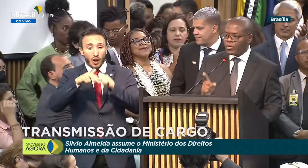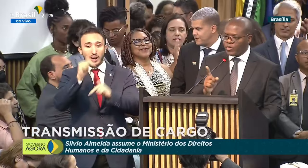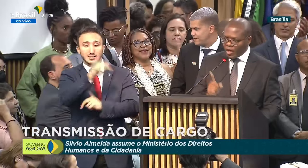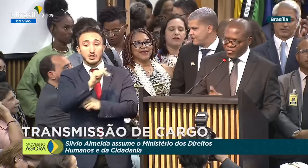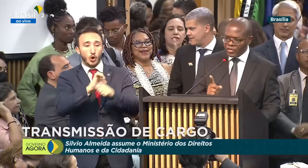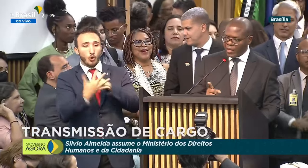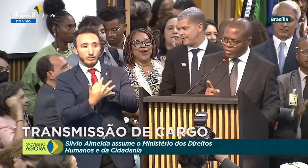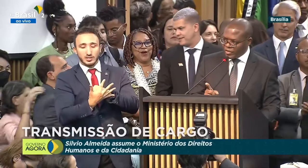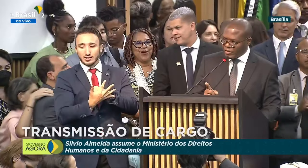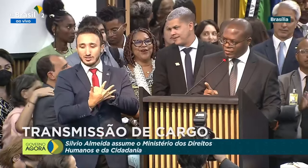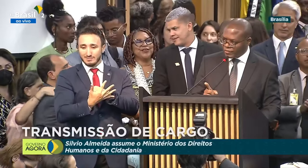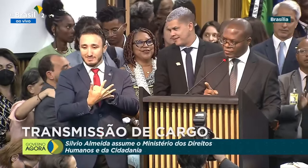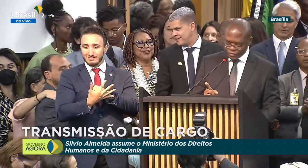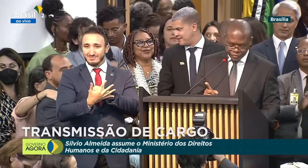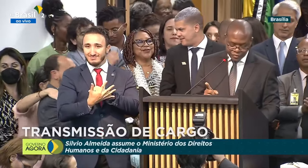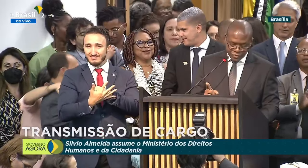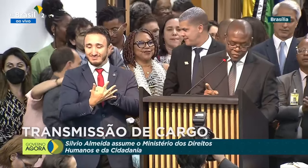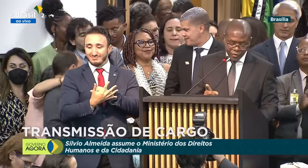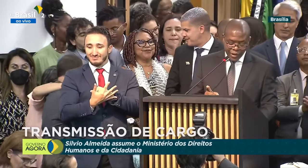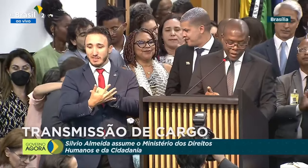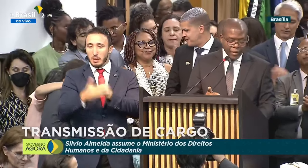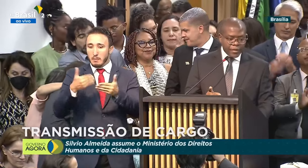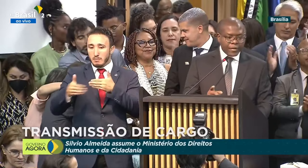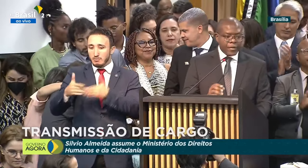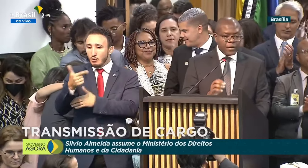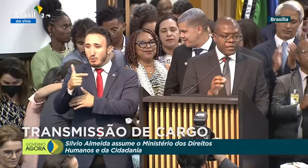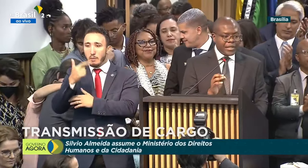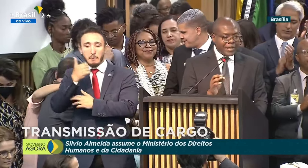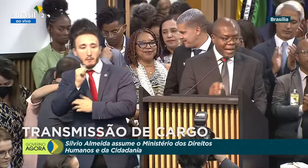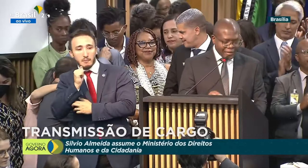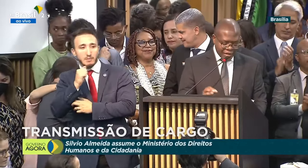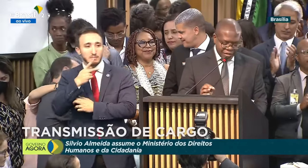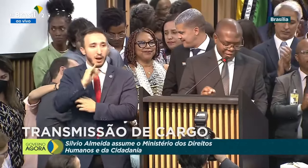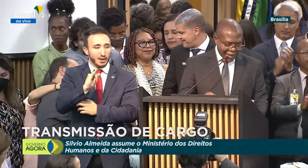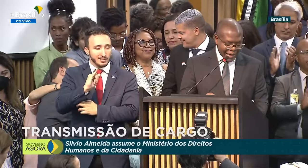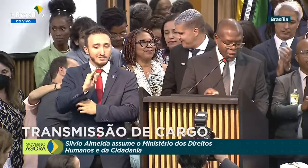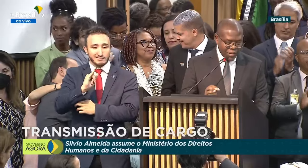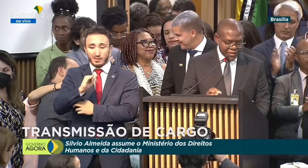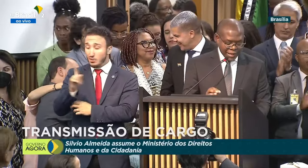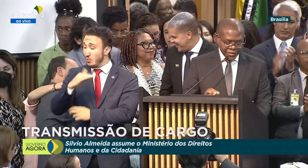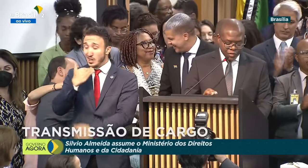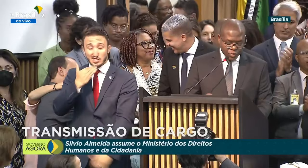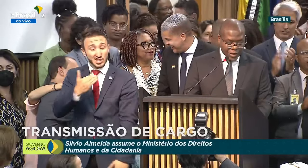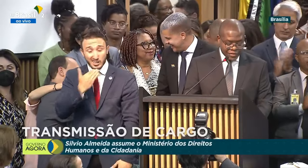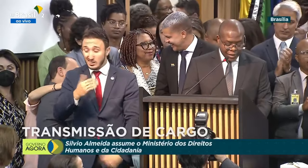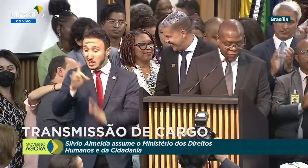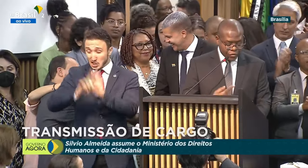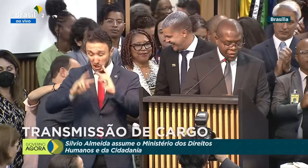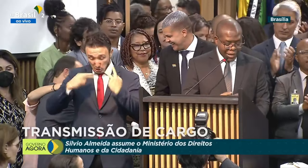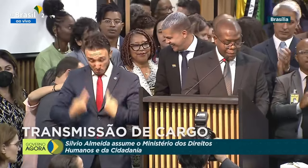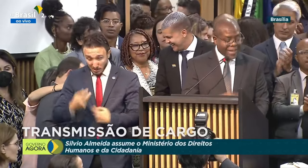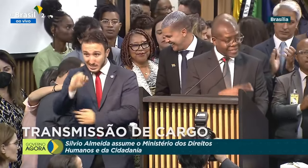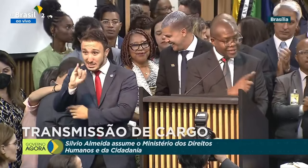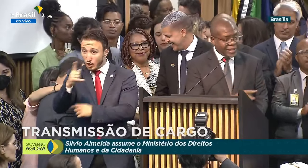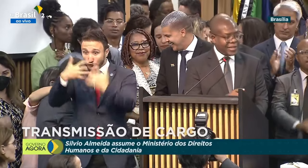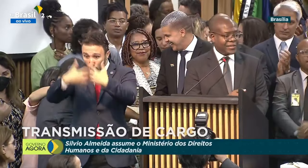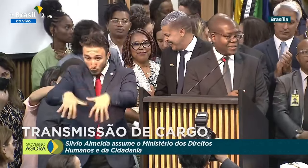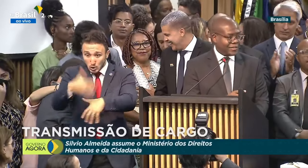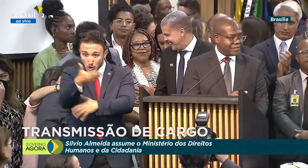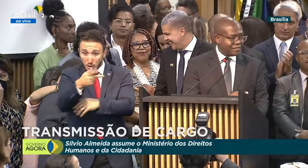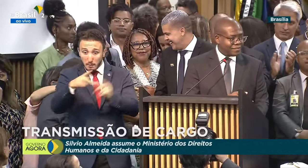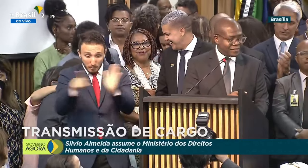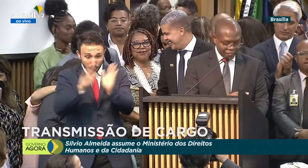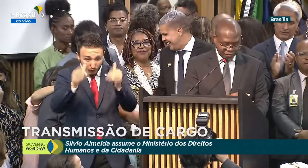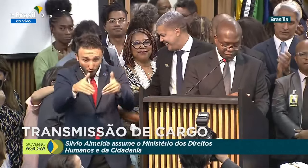os órfãos da covid de nada adiantará o ministério de direitos humanos se ele não funcionar para essas